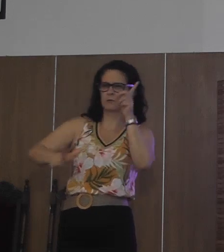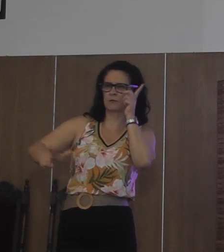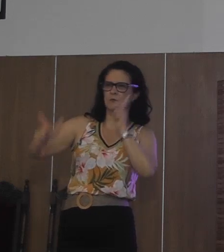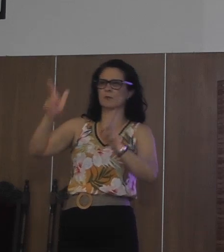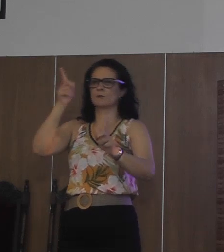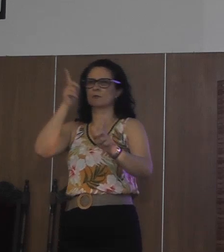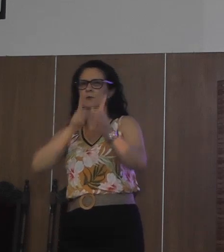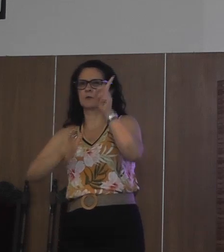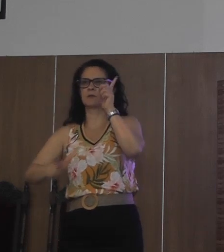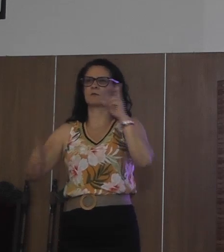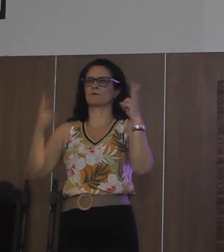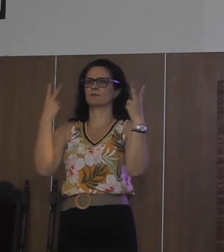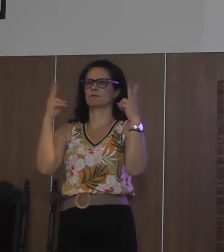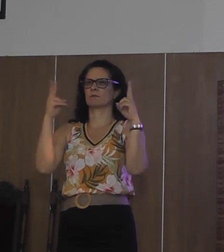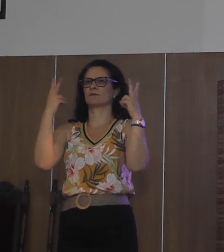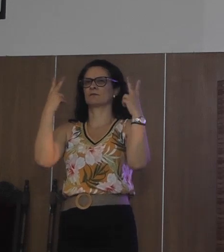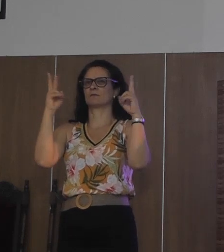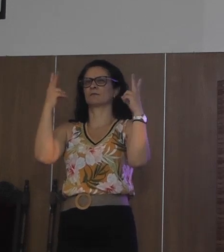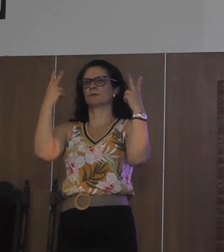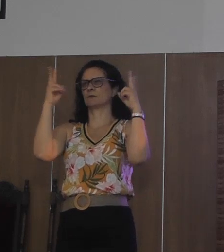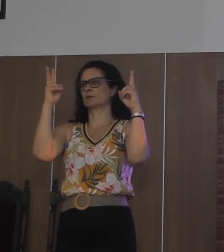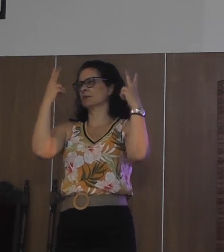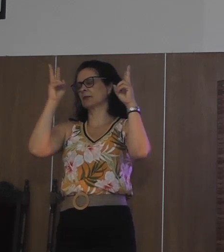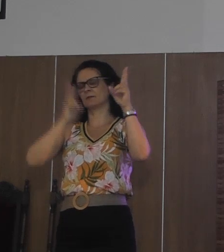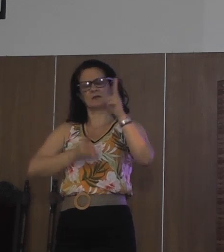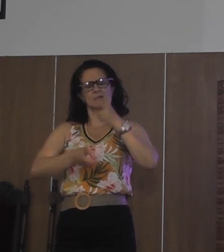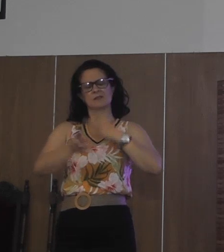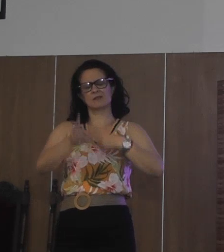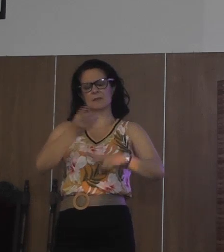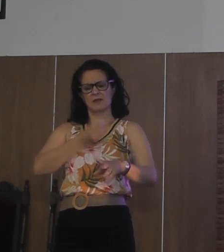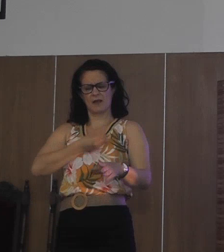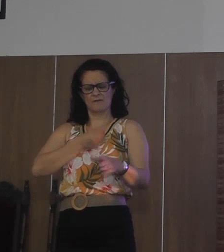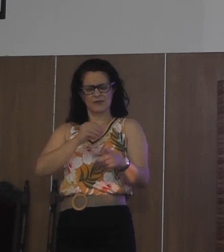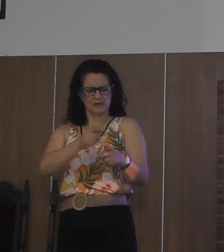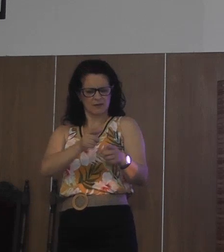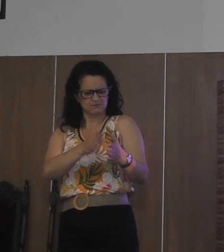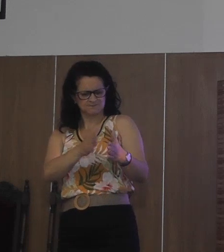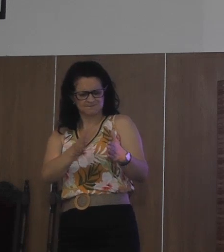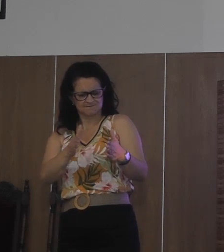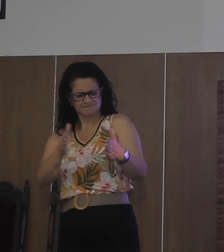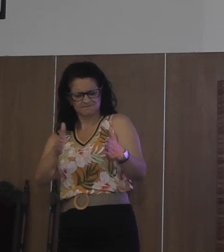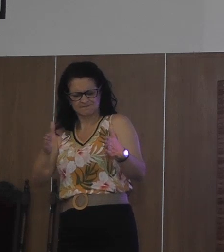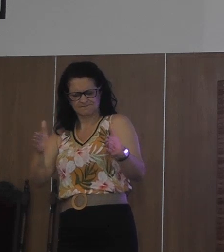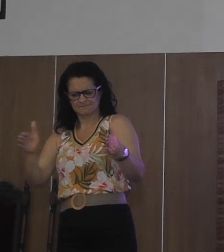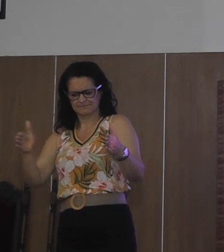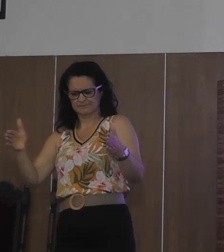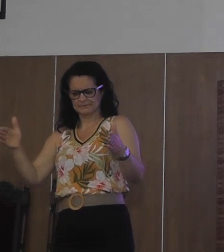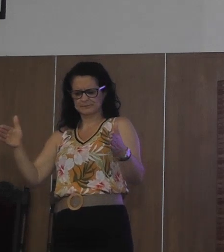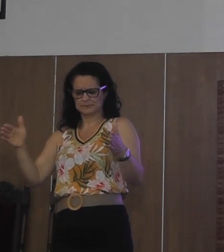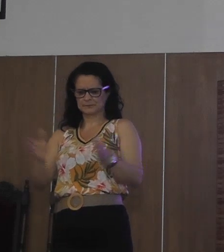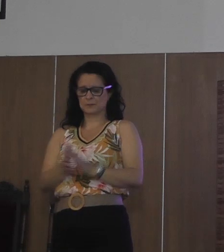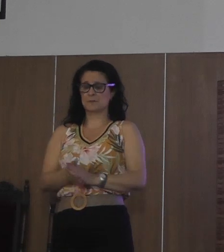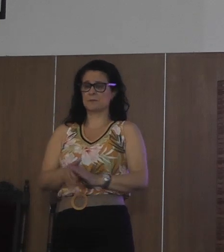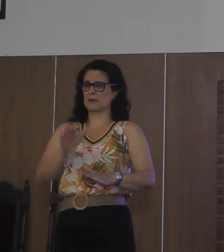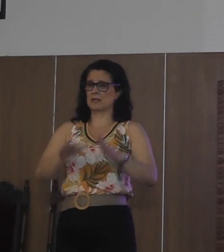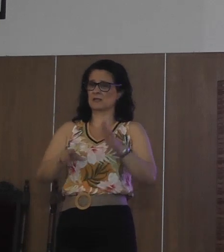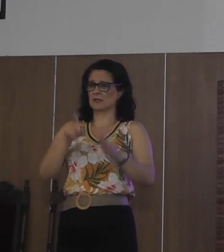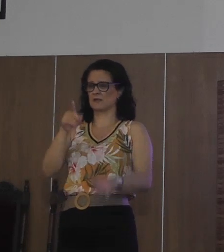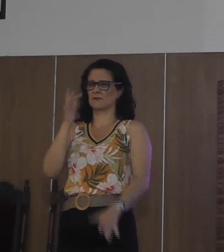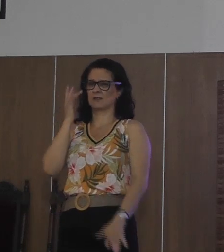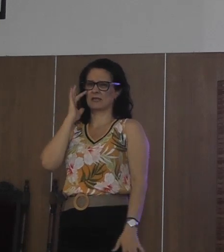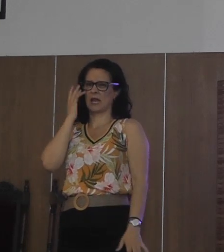vida. E aqui eu falo de vitória, e vitória é subjetivo. O que é vitória para mim pode não ser vitória para